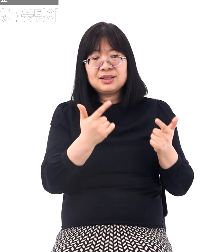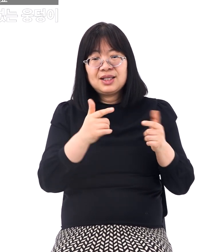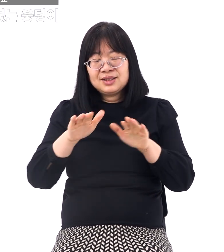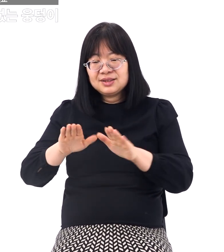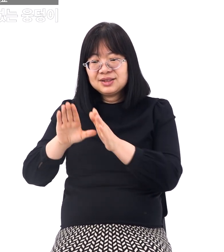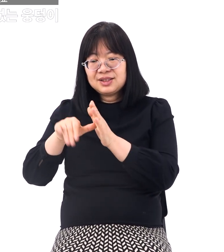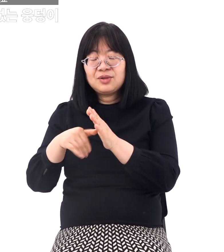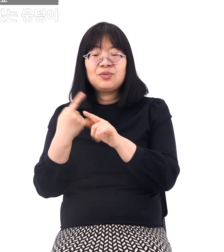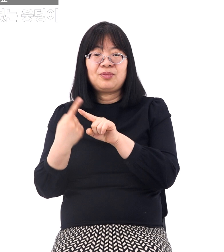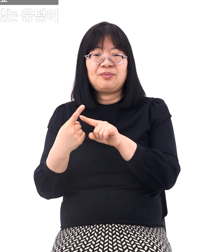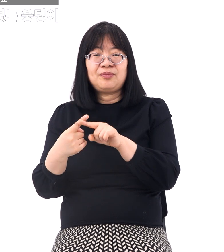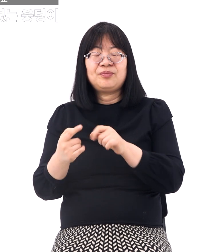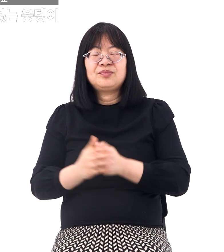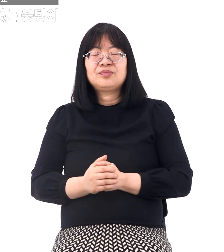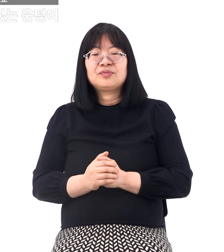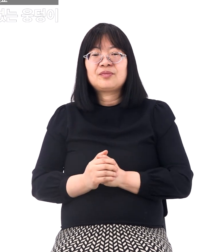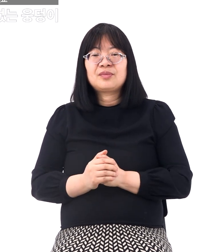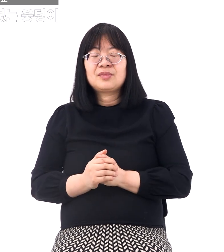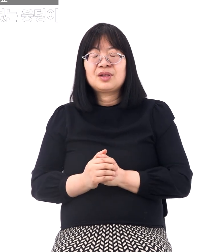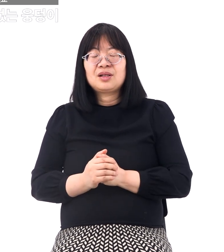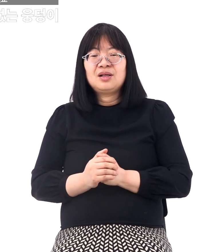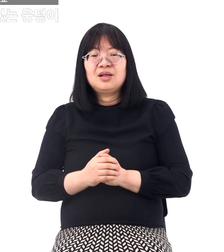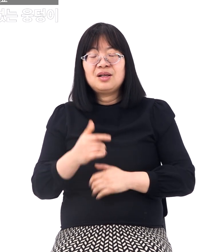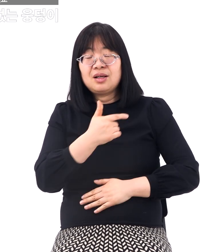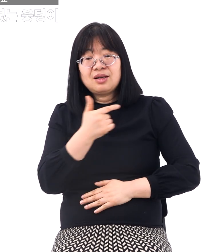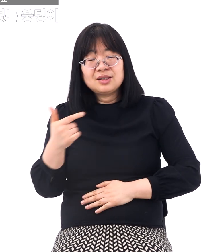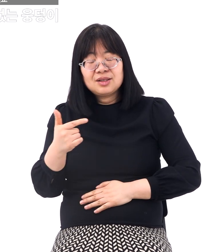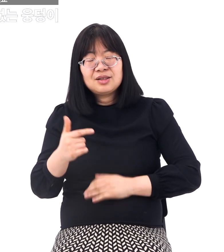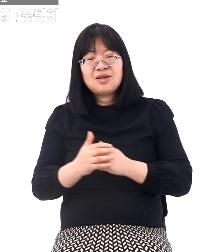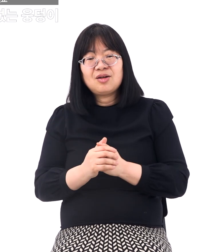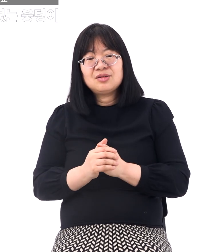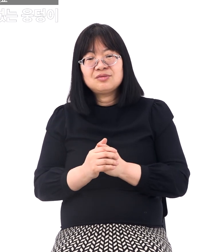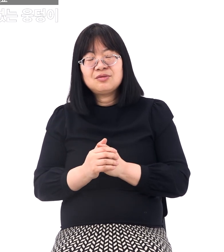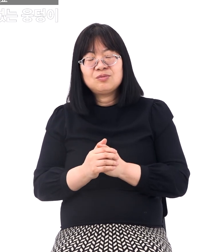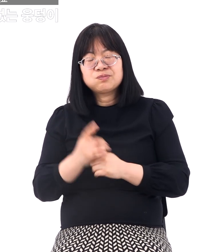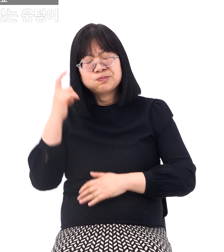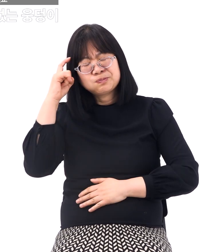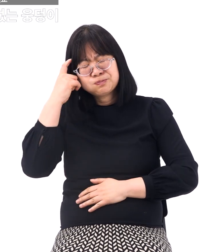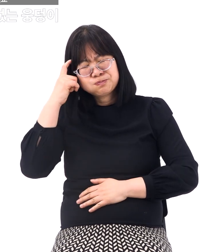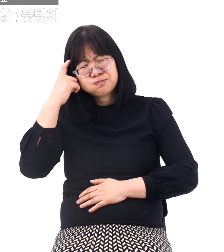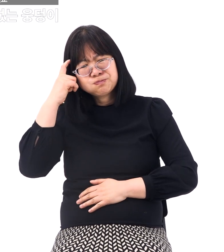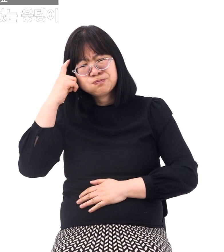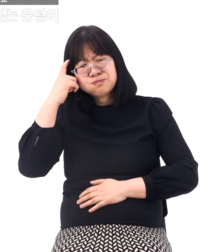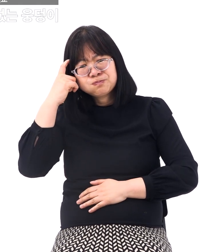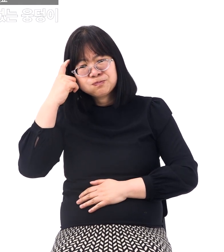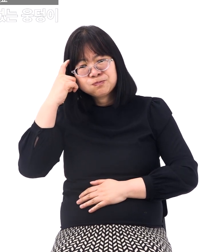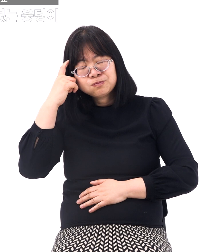시대도 마찬가지예요. 굉장히 나름 머리를 짜고